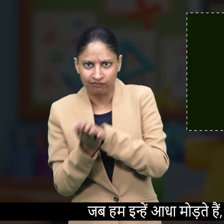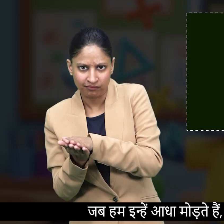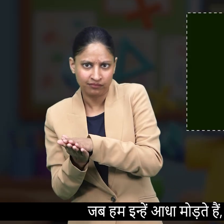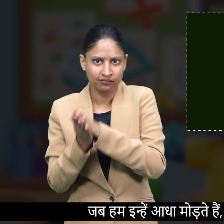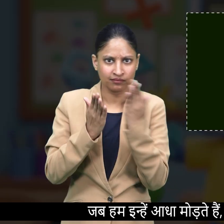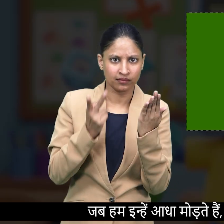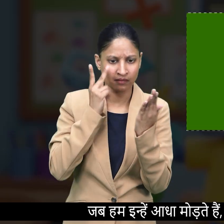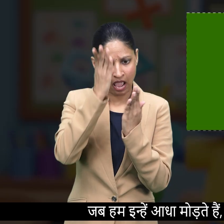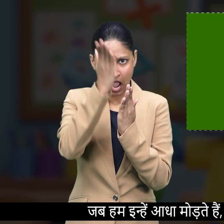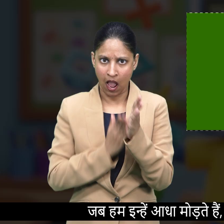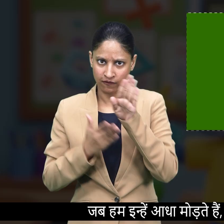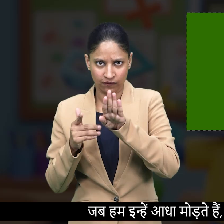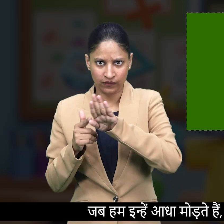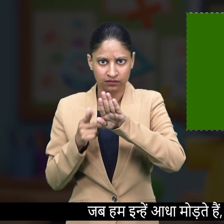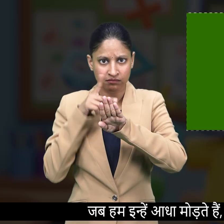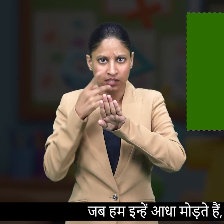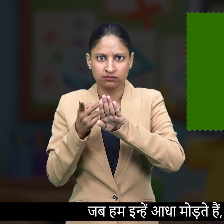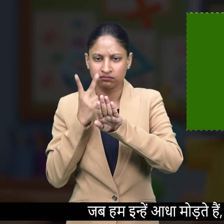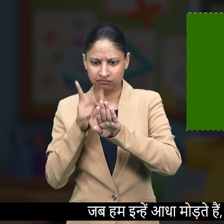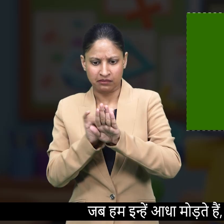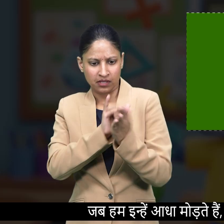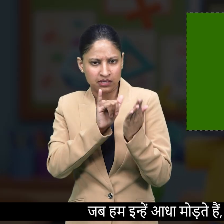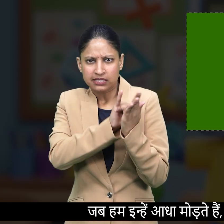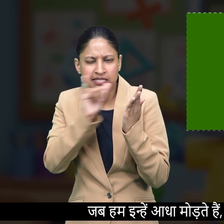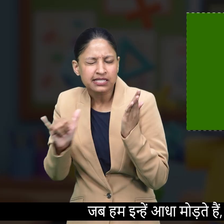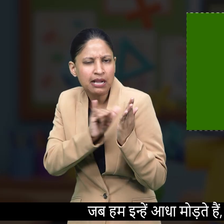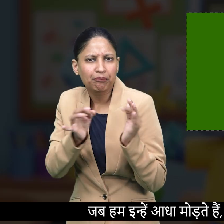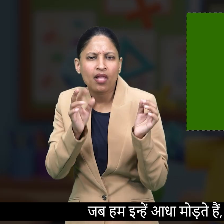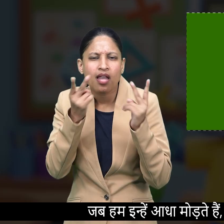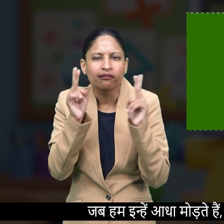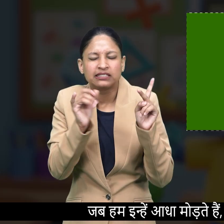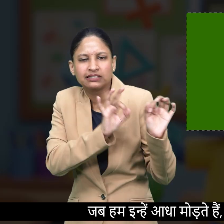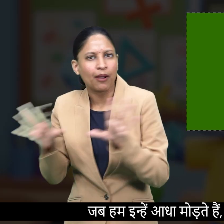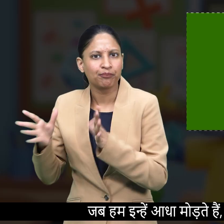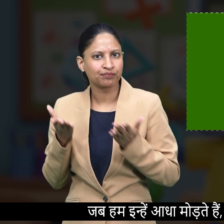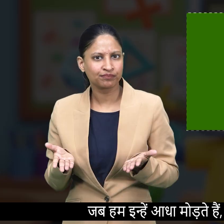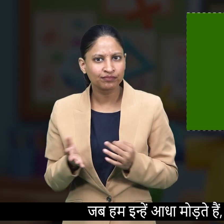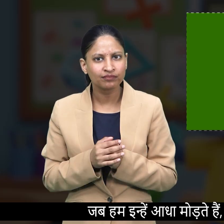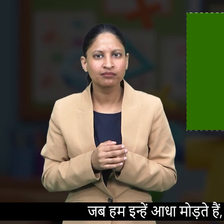जब हम इन्हें आधा मोड़ते हैं तो दोनों बाजू एकदम समान हो जाती है।